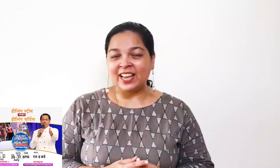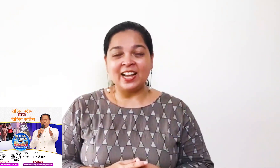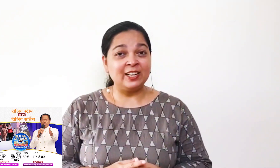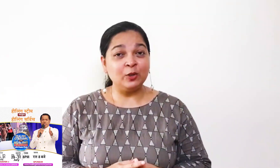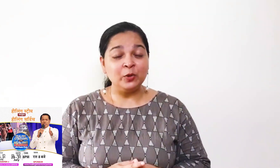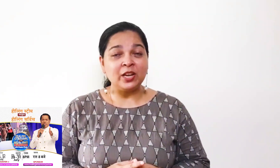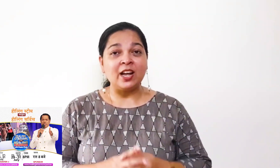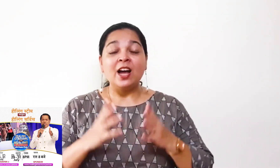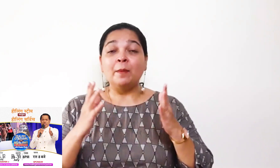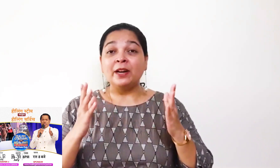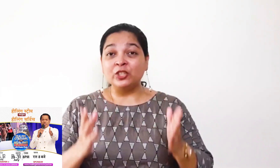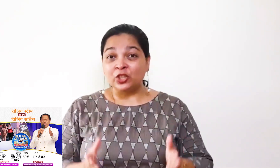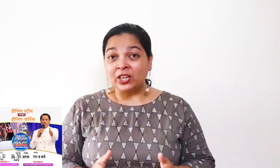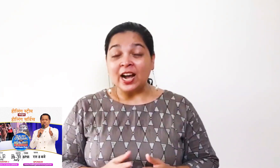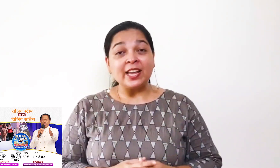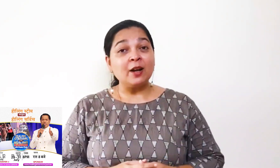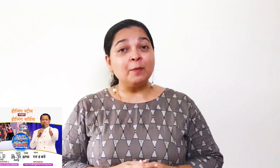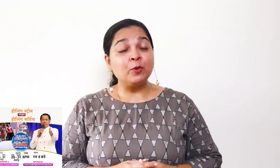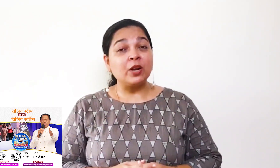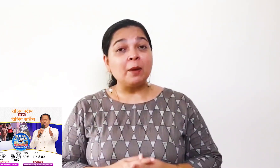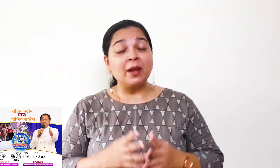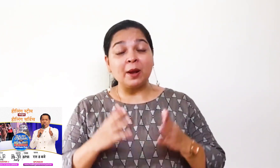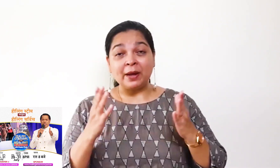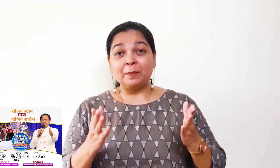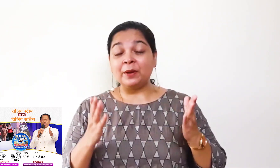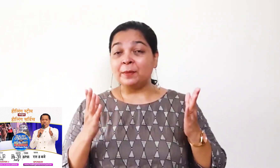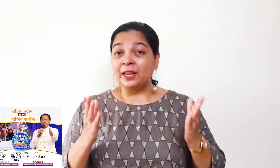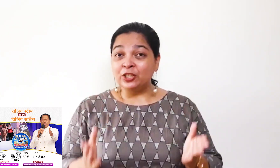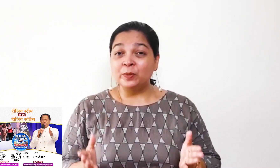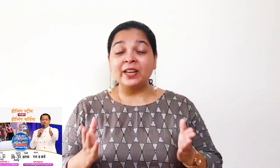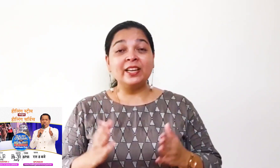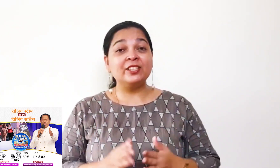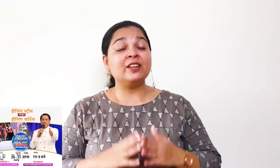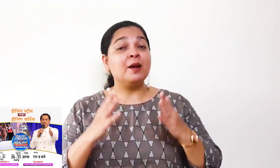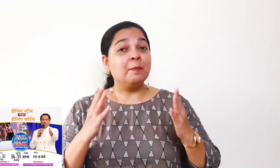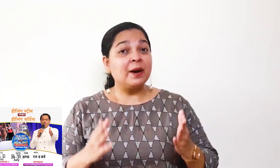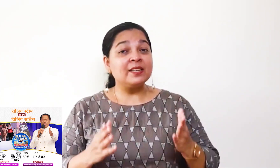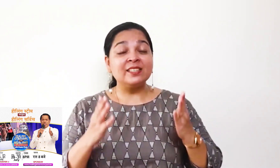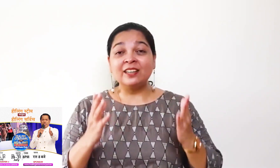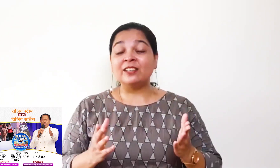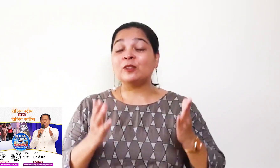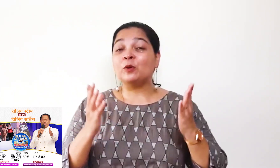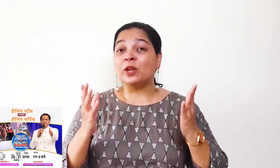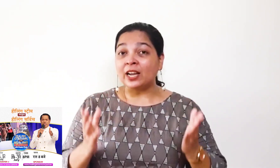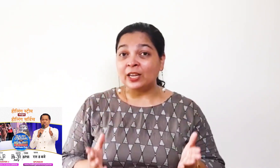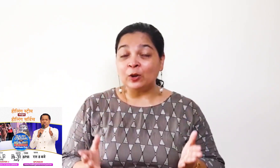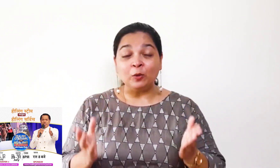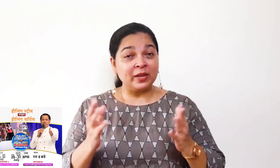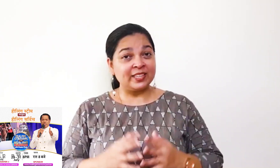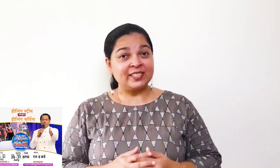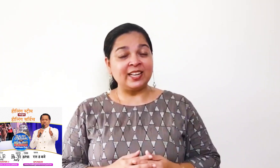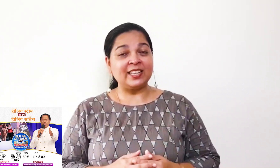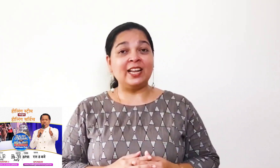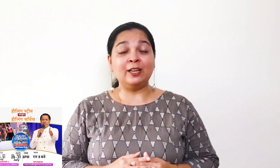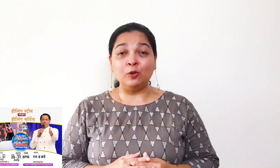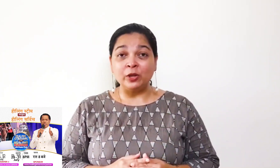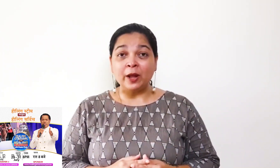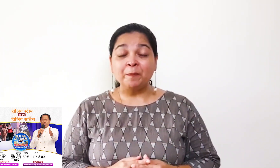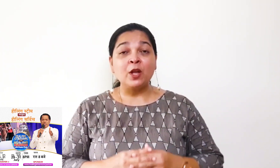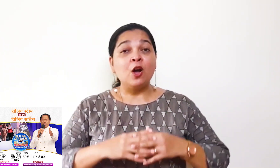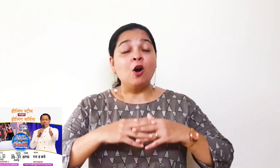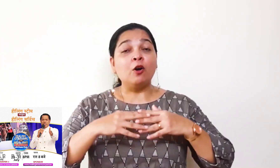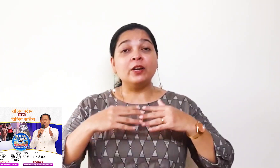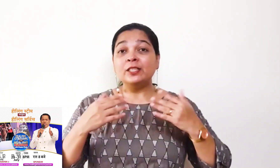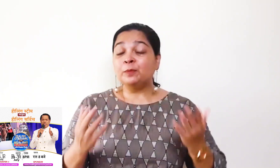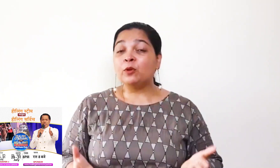क्रिस है, हालेलुया। हमारा चंगाई का प्रोग्राम है हमारे परमेश्वर के जन पास्टर क्रिस कोया खिलोमे के साथ,